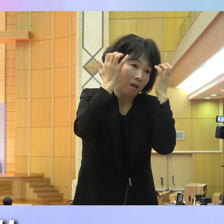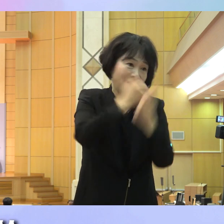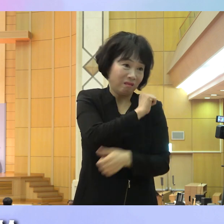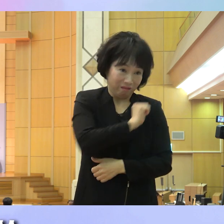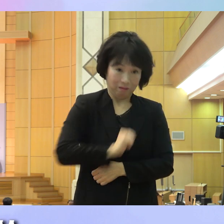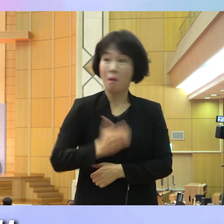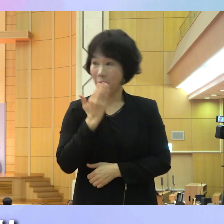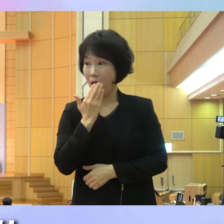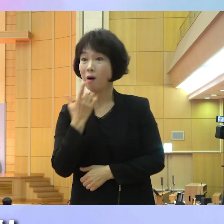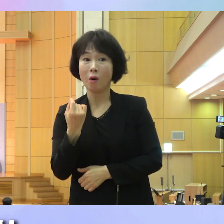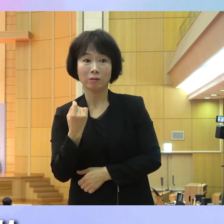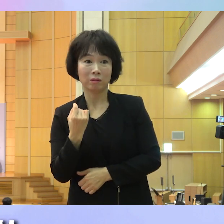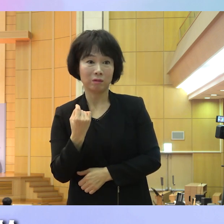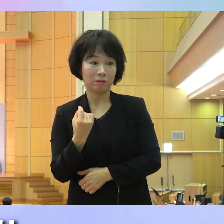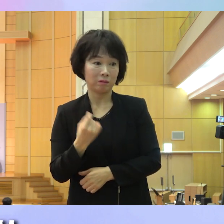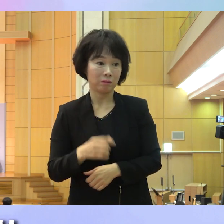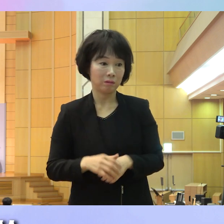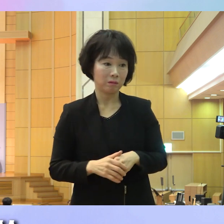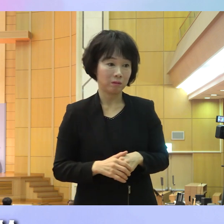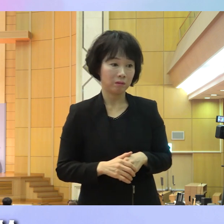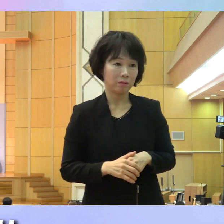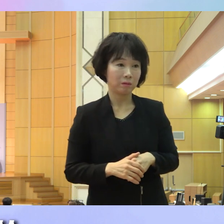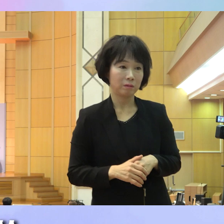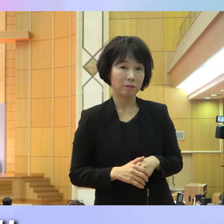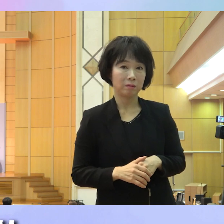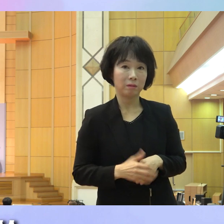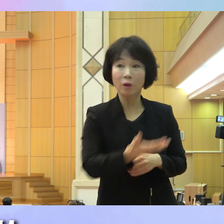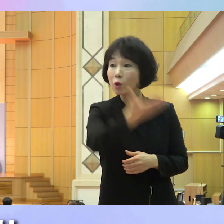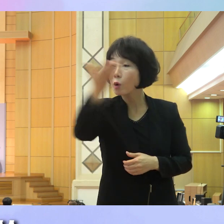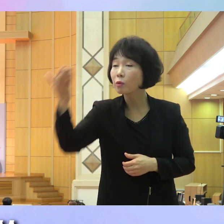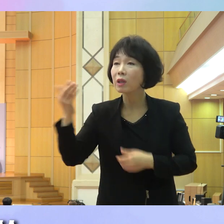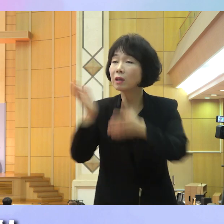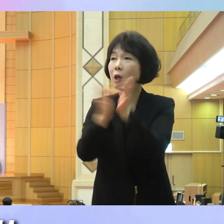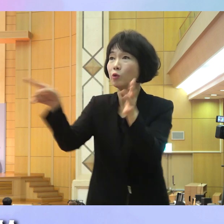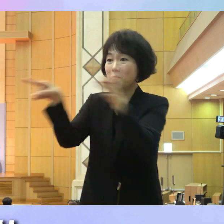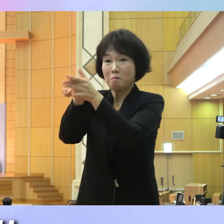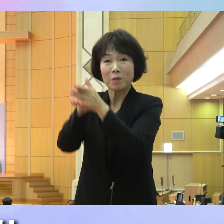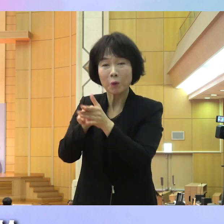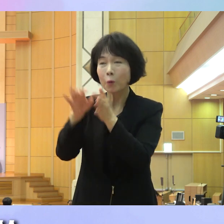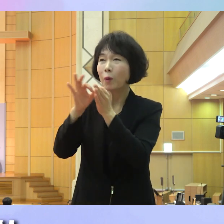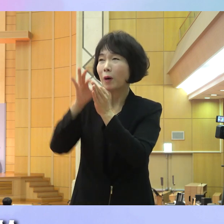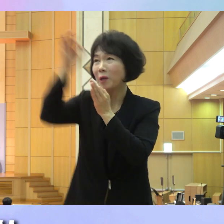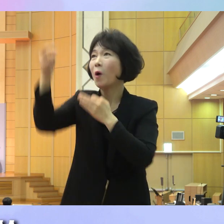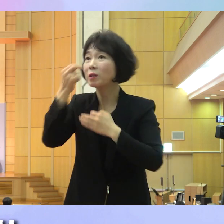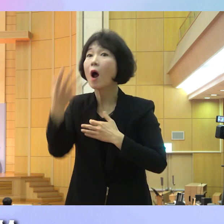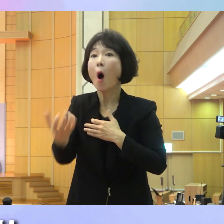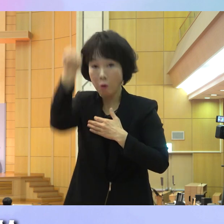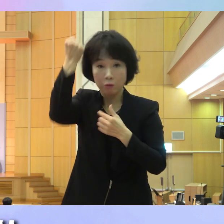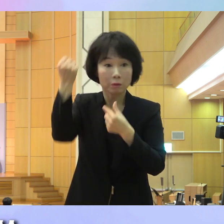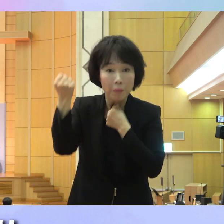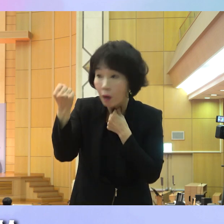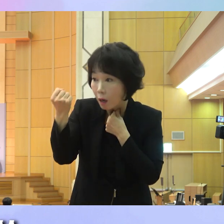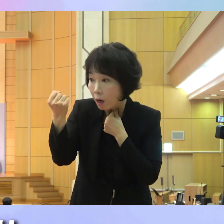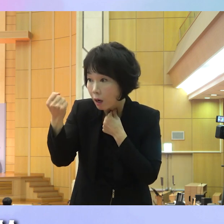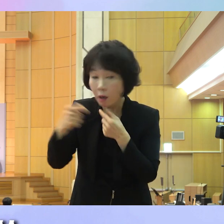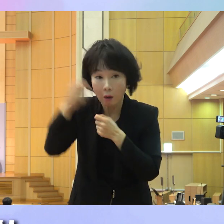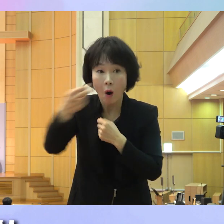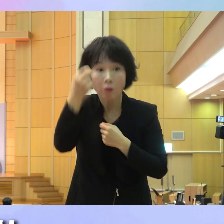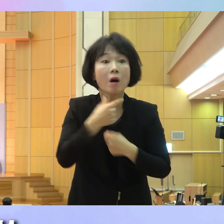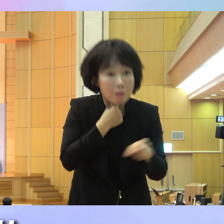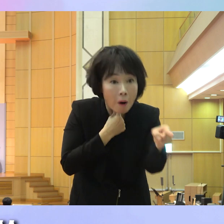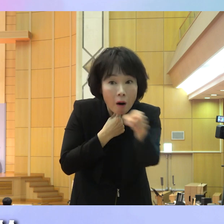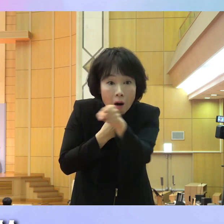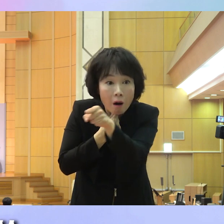거죠. 진짜 여러분이 예수 믿고 영생 얻으려고 하면 사실상